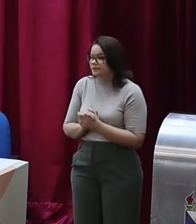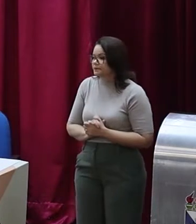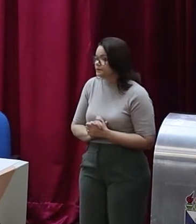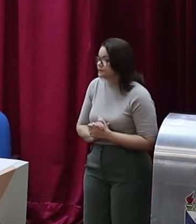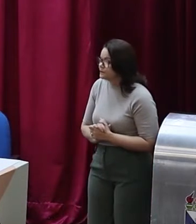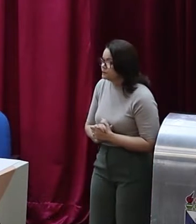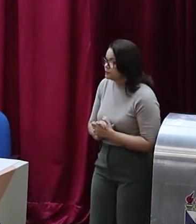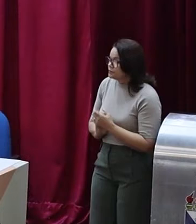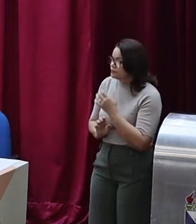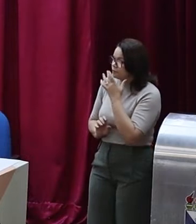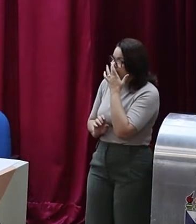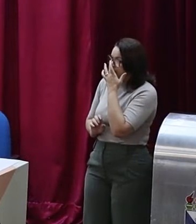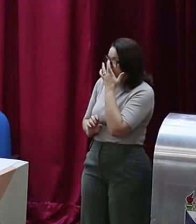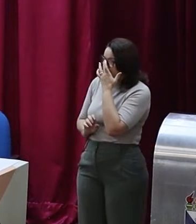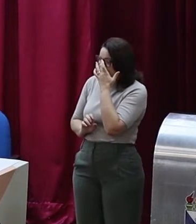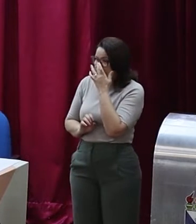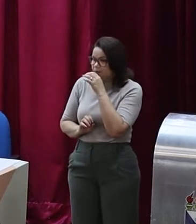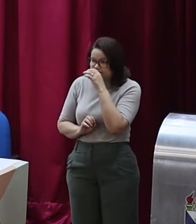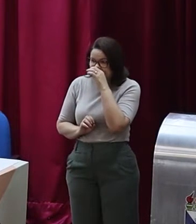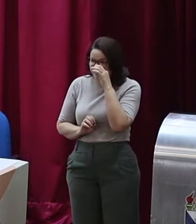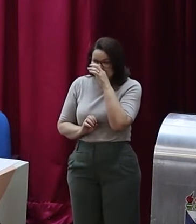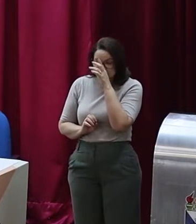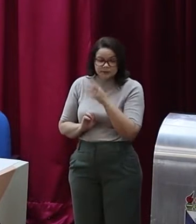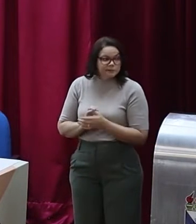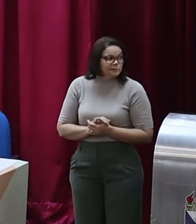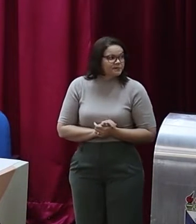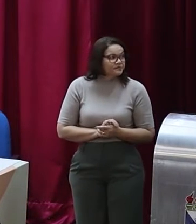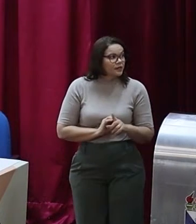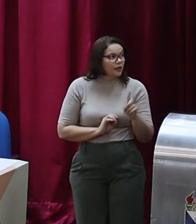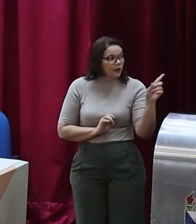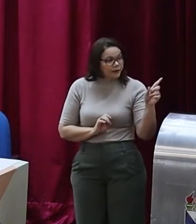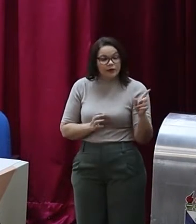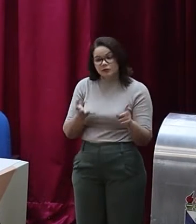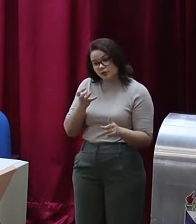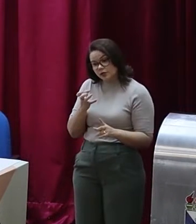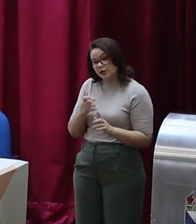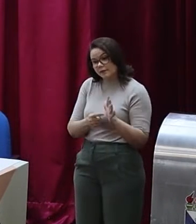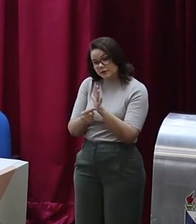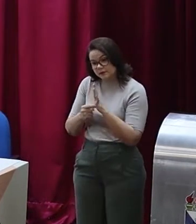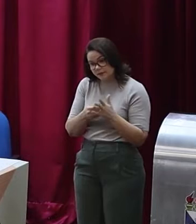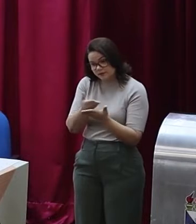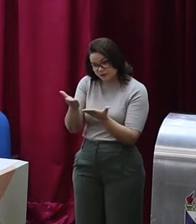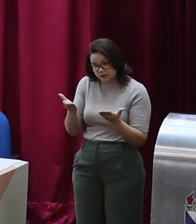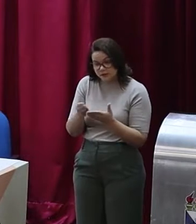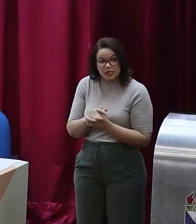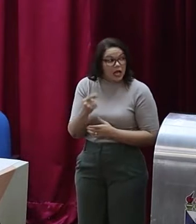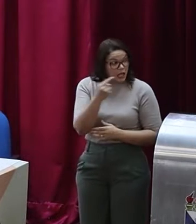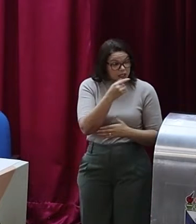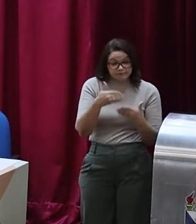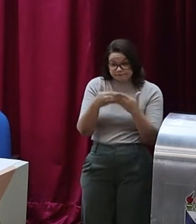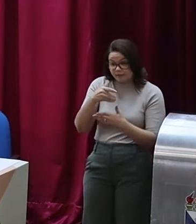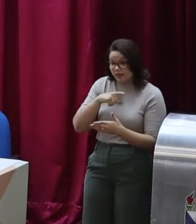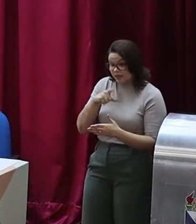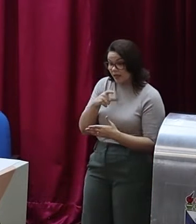Pode passar, por favor. Pronto, e aqui é onde eu queria chegar. Nancy Fraser tem uma